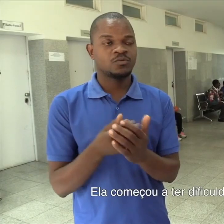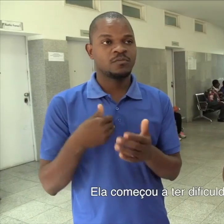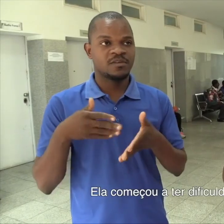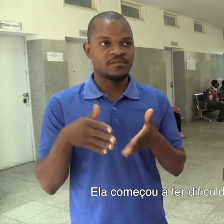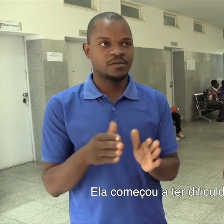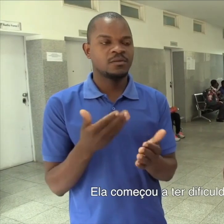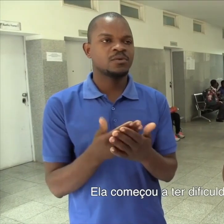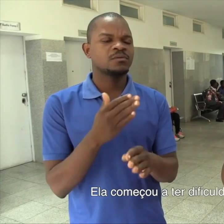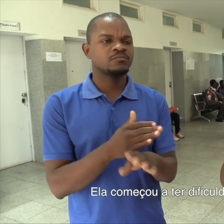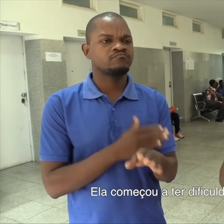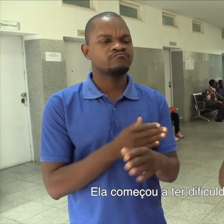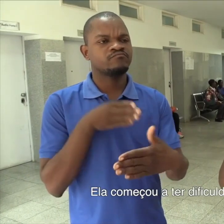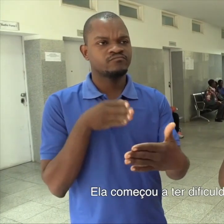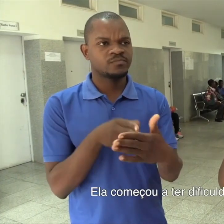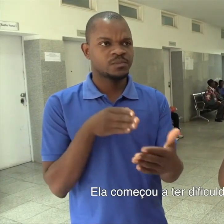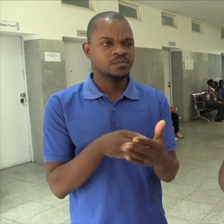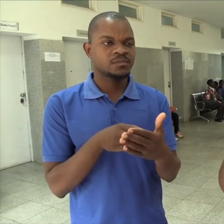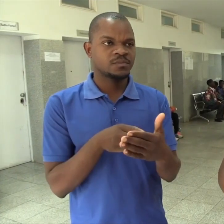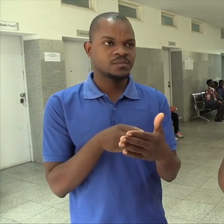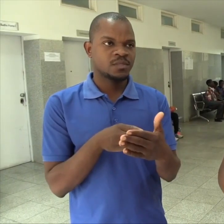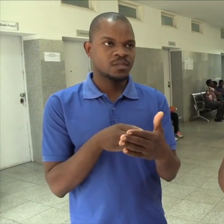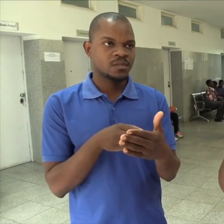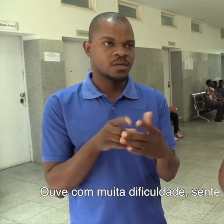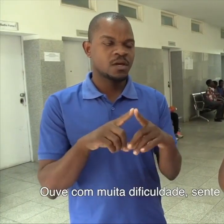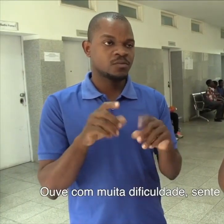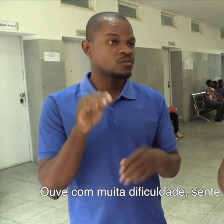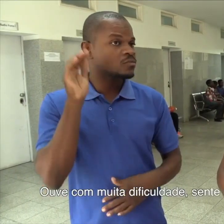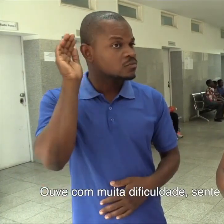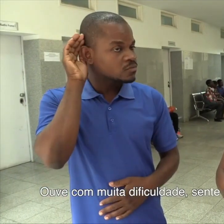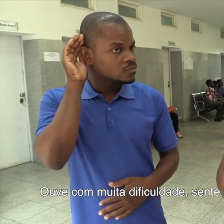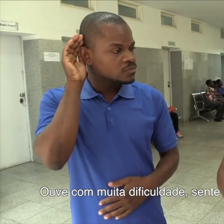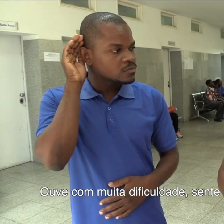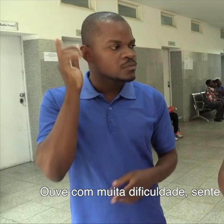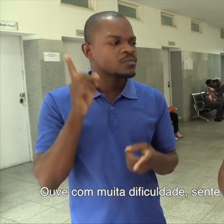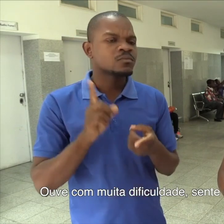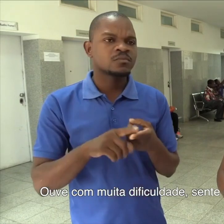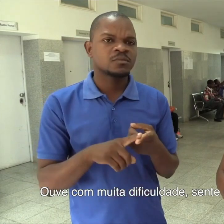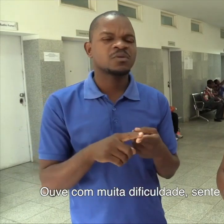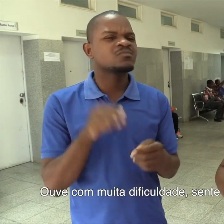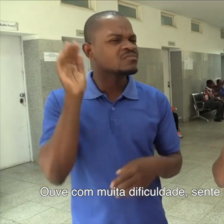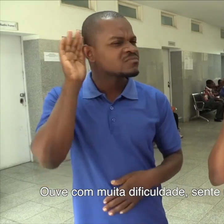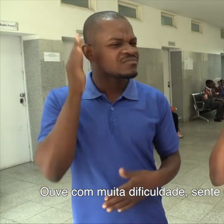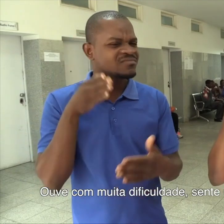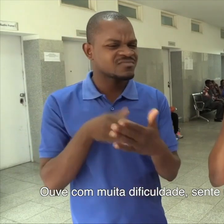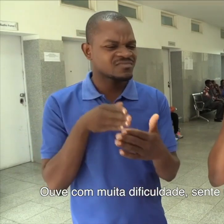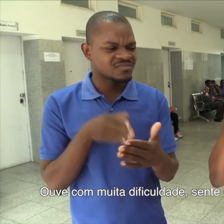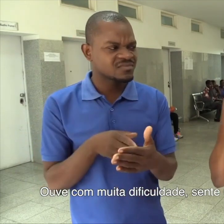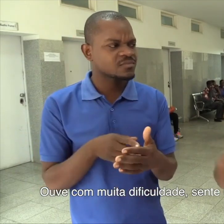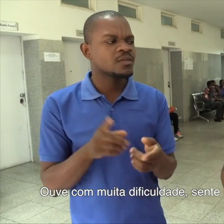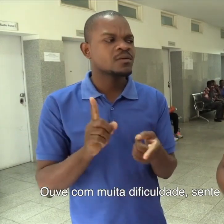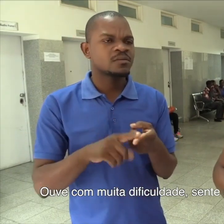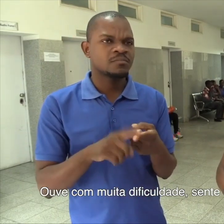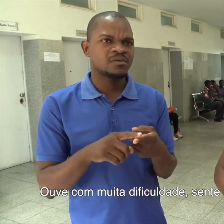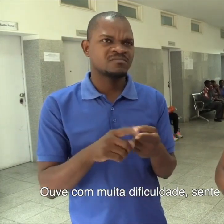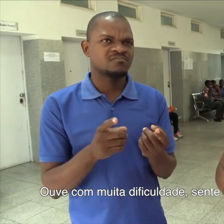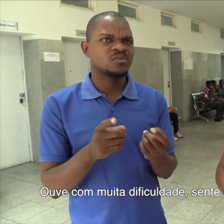Ela começou a ter dificuldades de ouvir. Ouve com muita dificuldade, sente uma